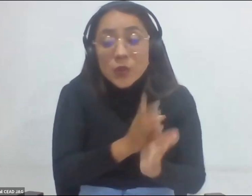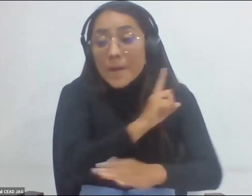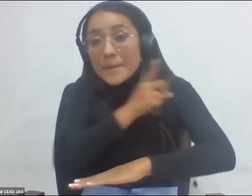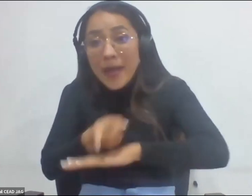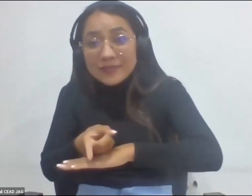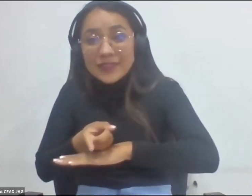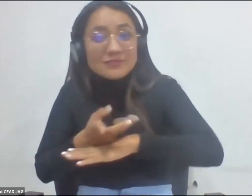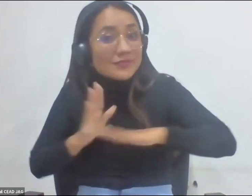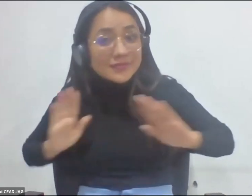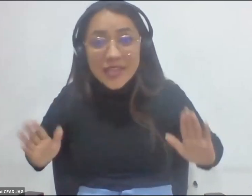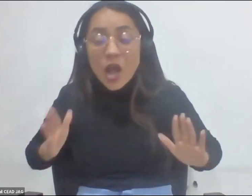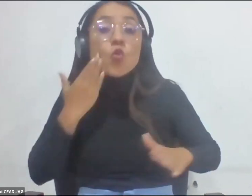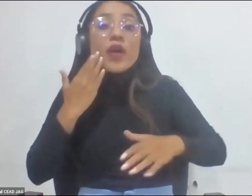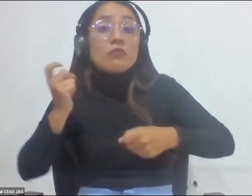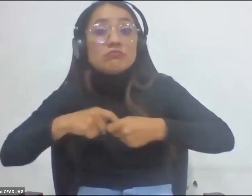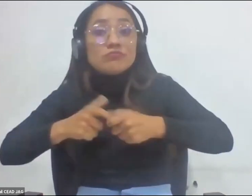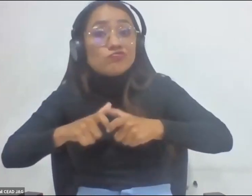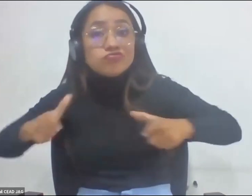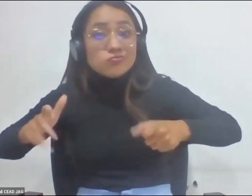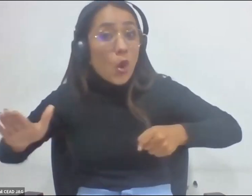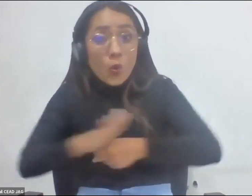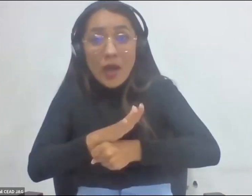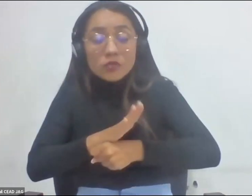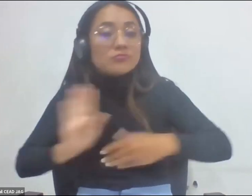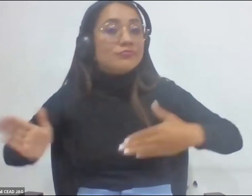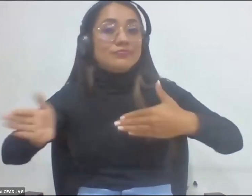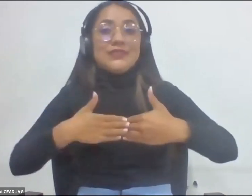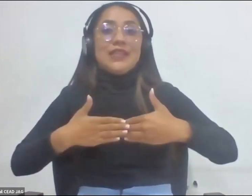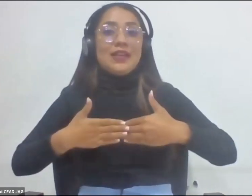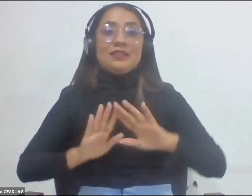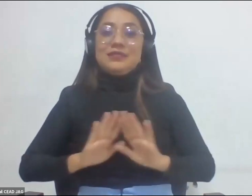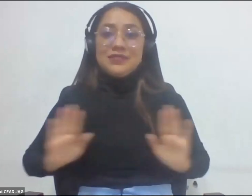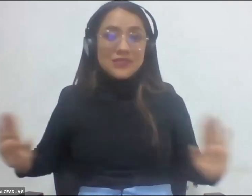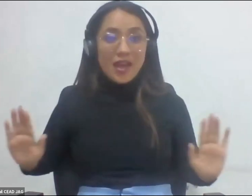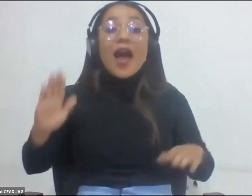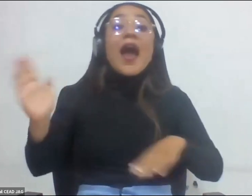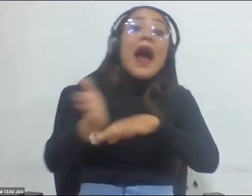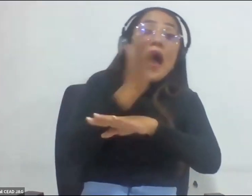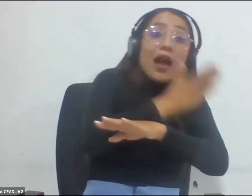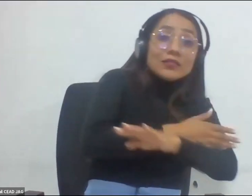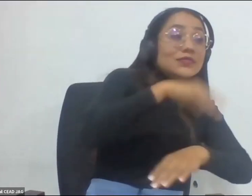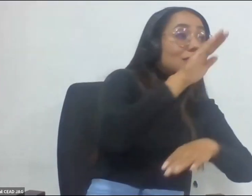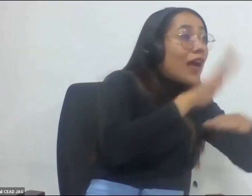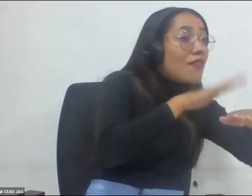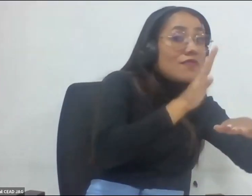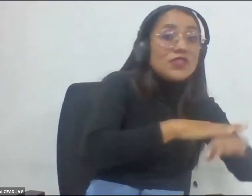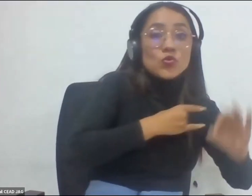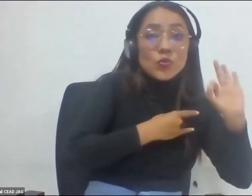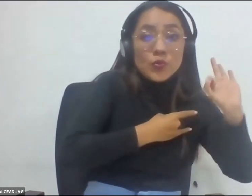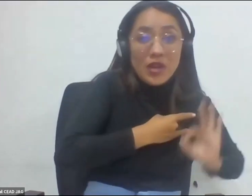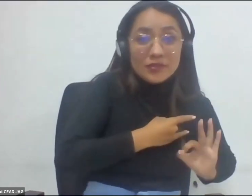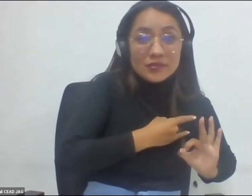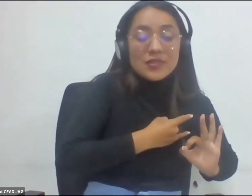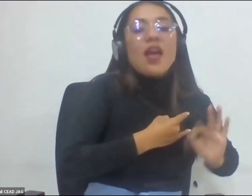beneficiarios de la política estos cupos pues son previamente informados a la institución y es allí cuando